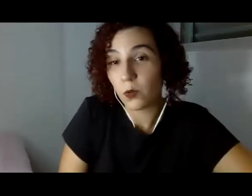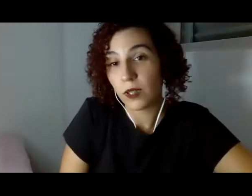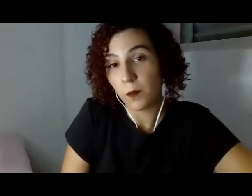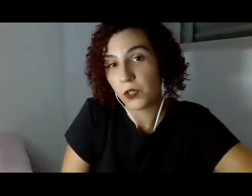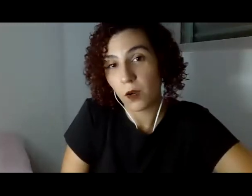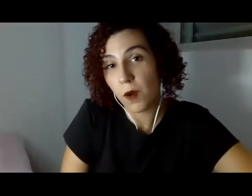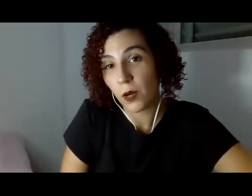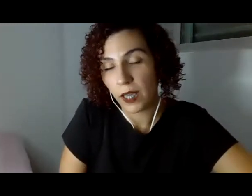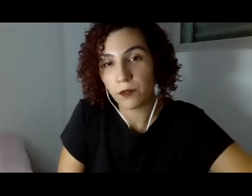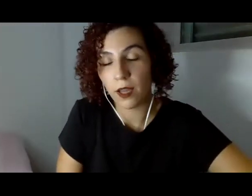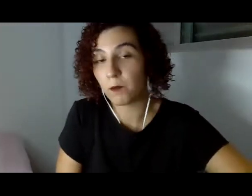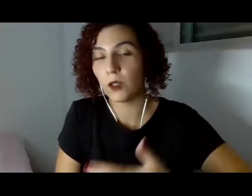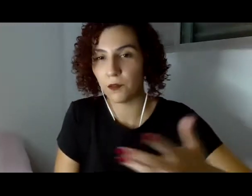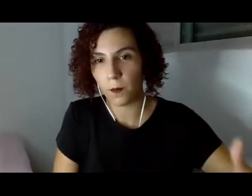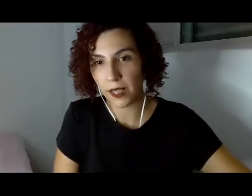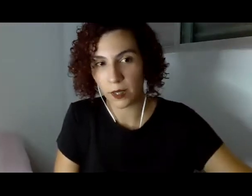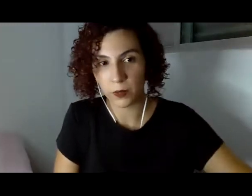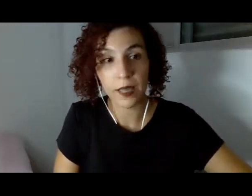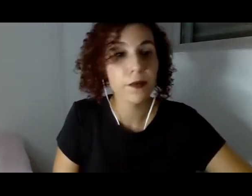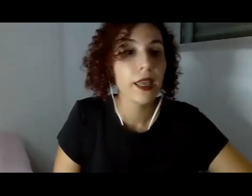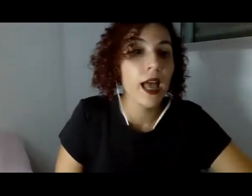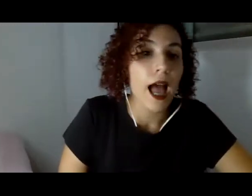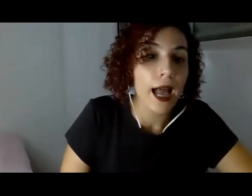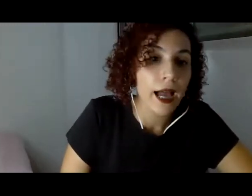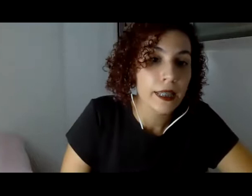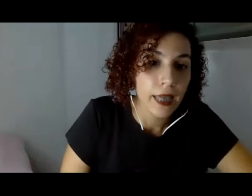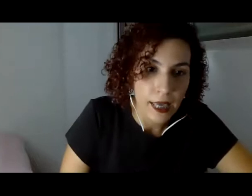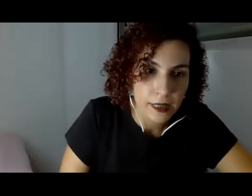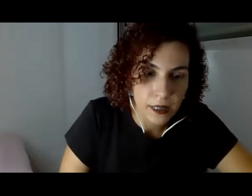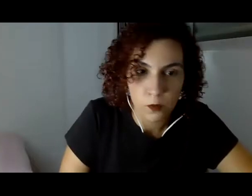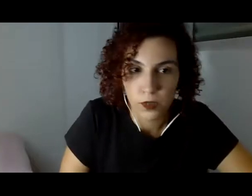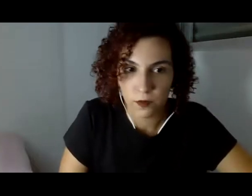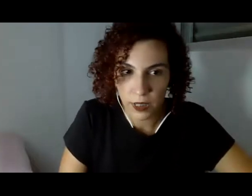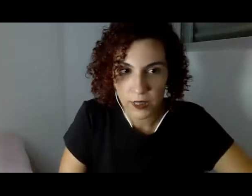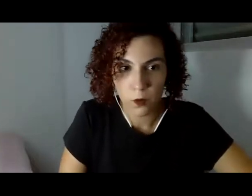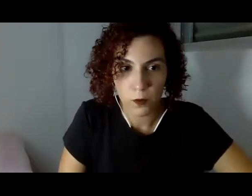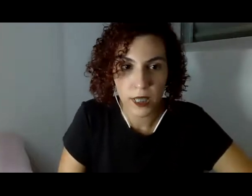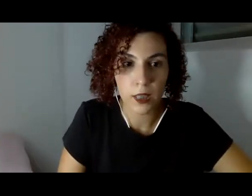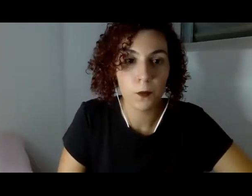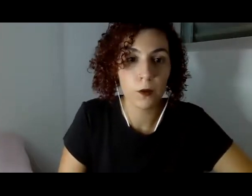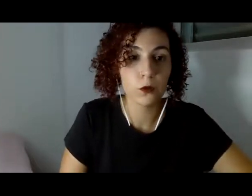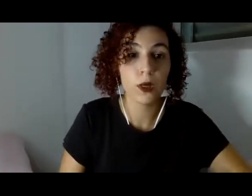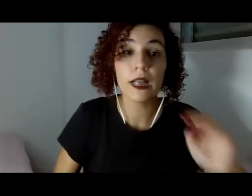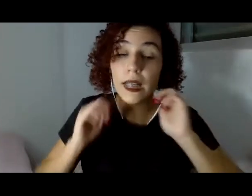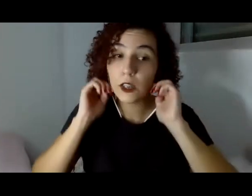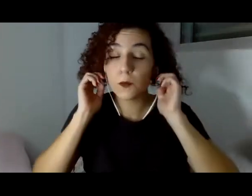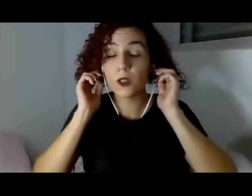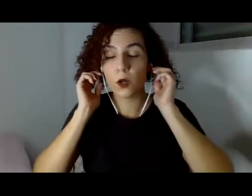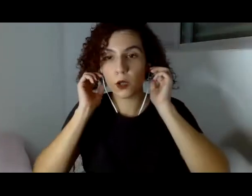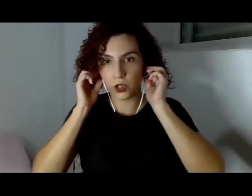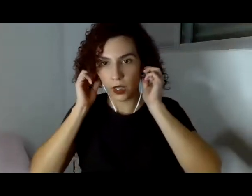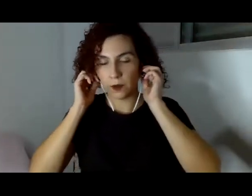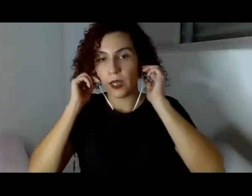por causa do tempo, chega uma hora que é muita informação, né? A Késia, não sei se falei seu nome certo, perguntou clínica